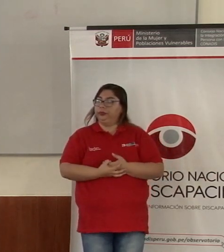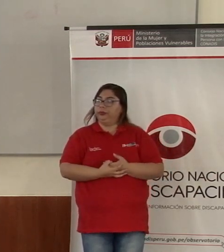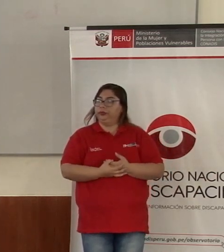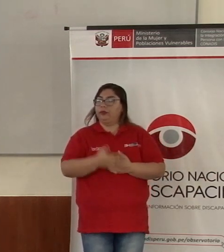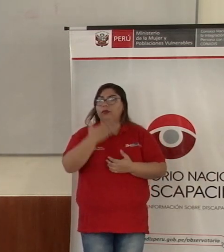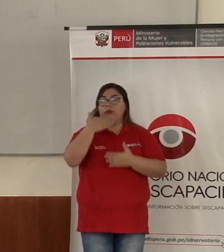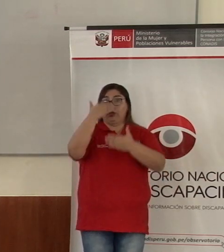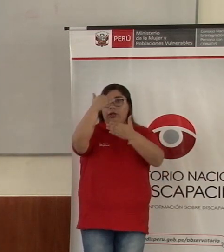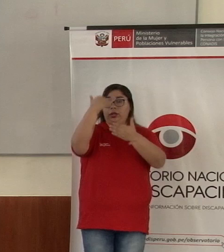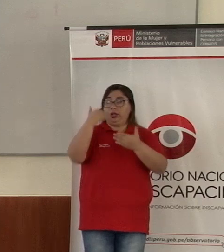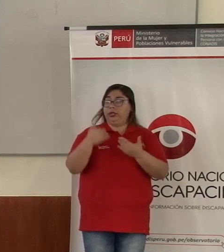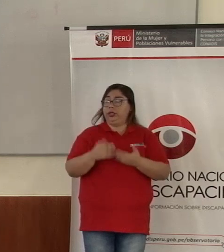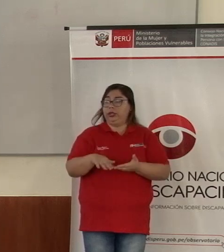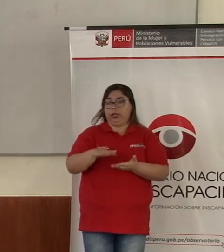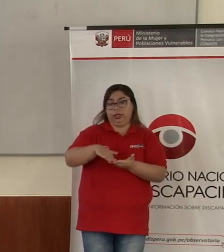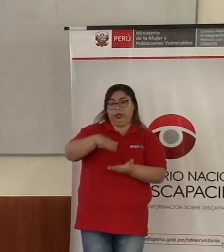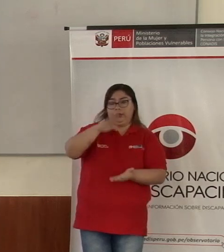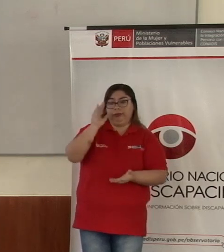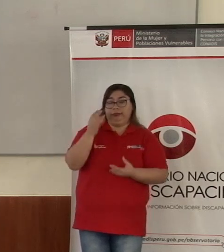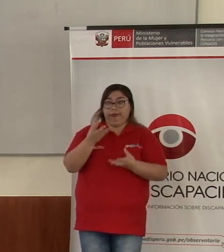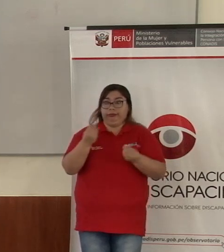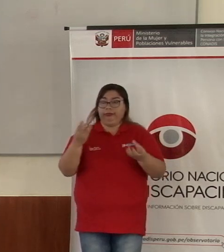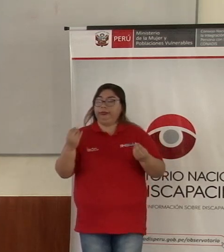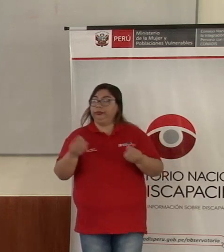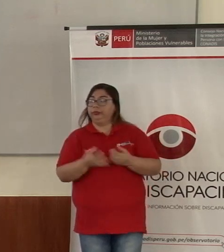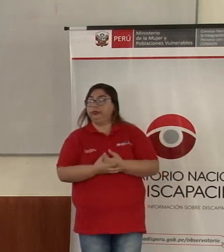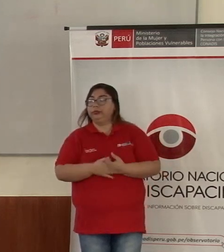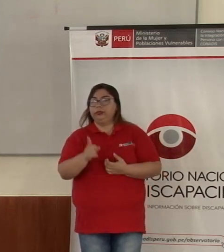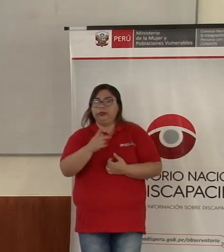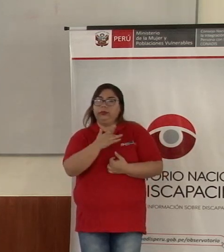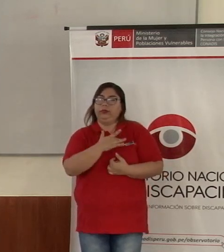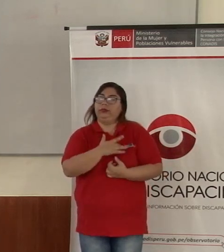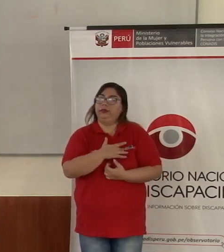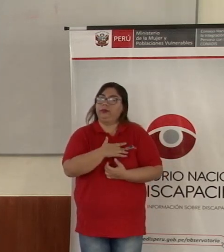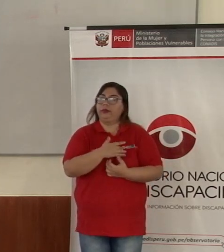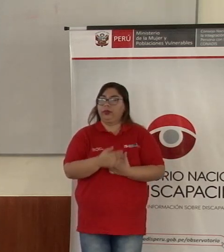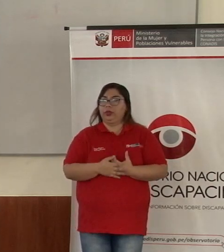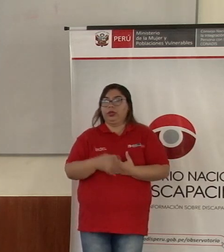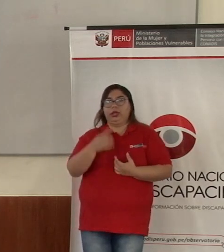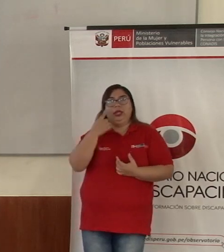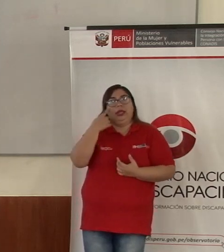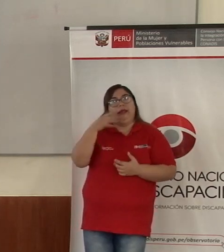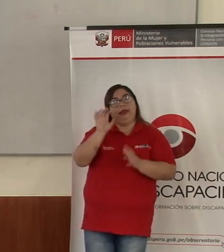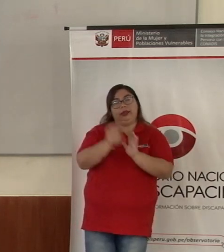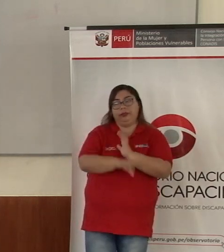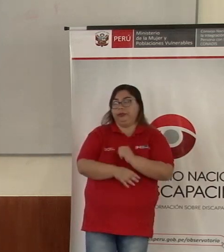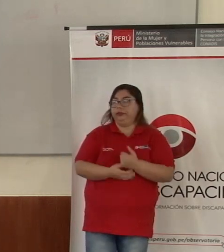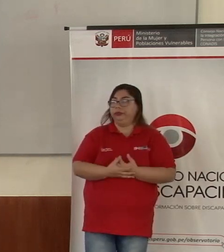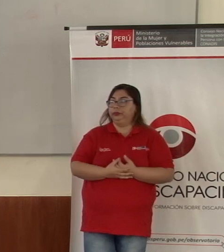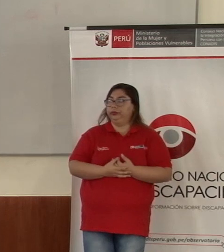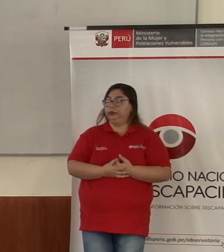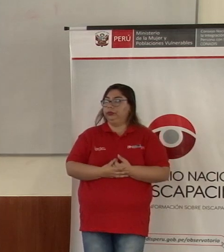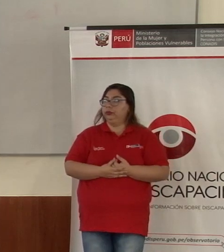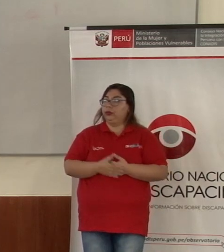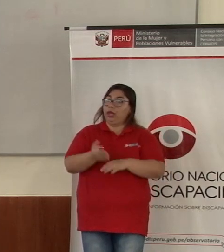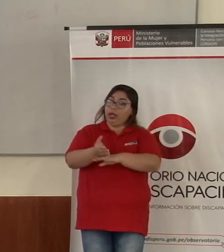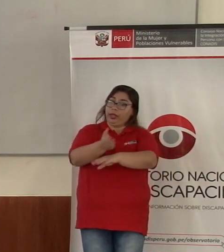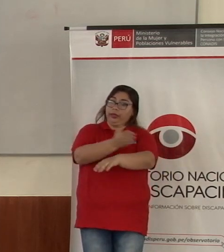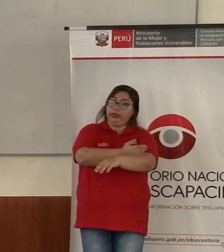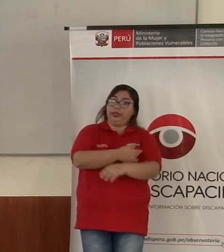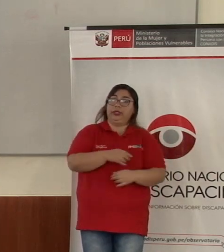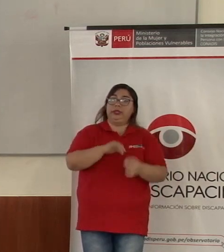Y esta lista también era bastante sensible, por decirlo de algún modo, ¿no? Antes